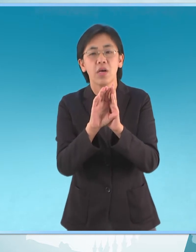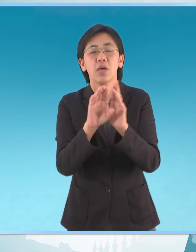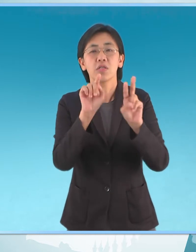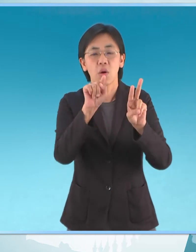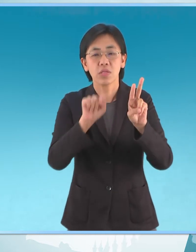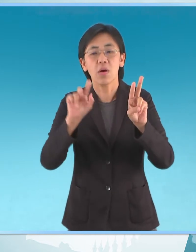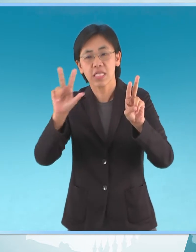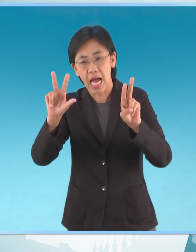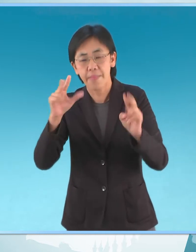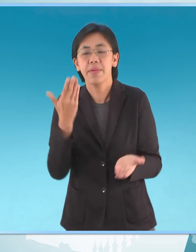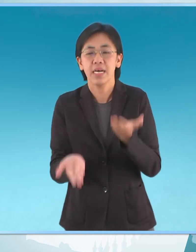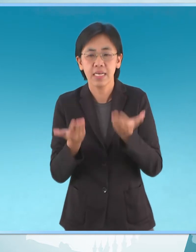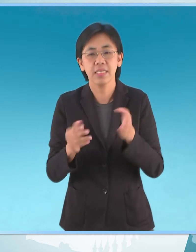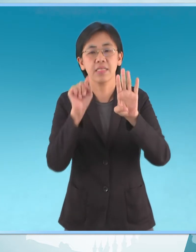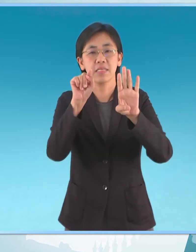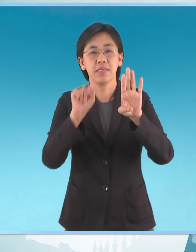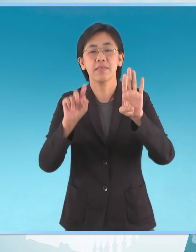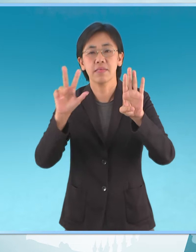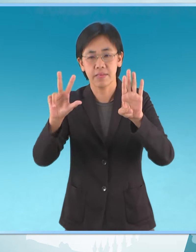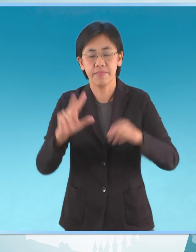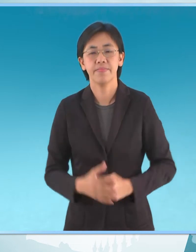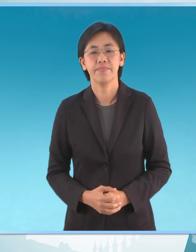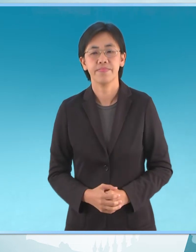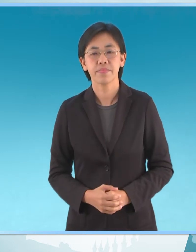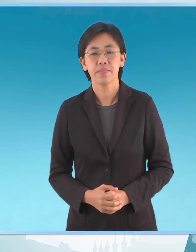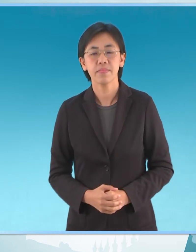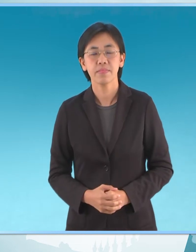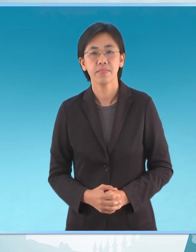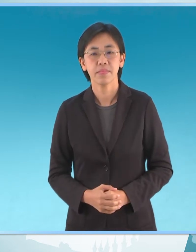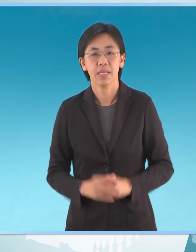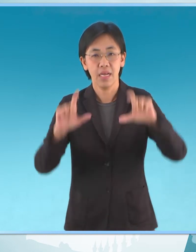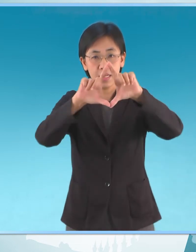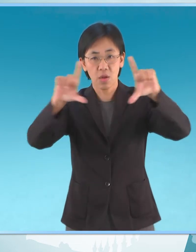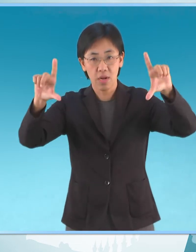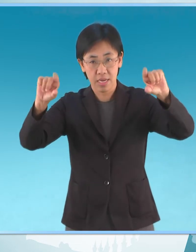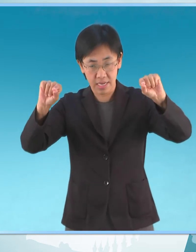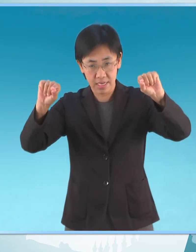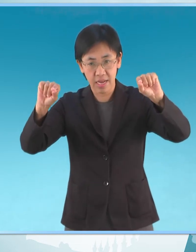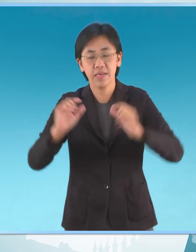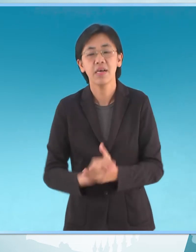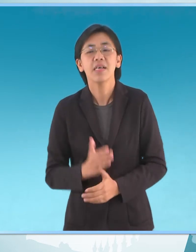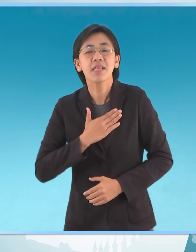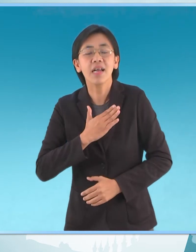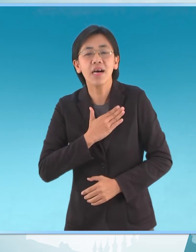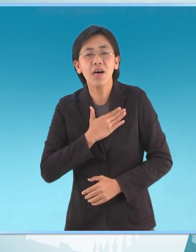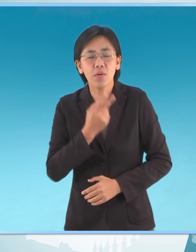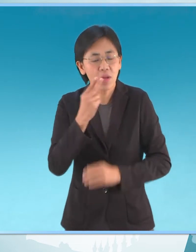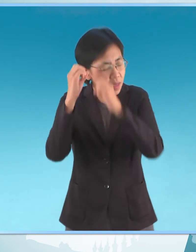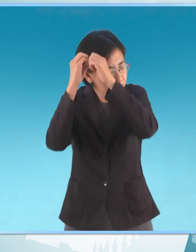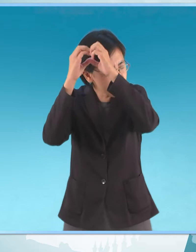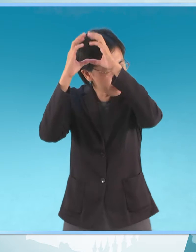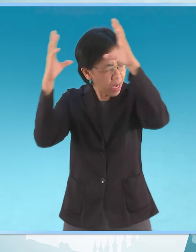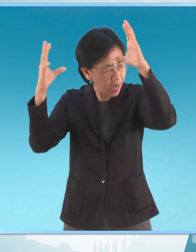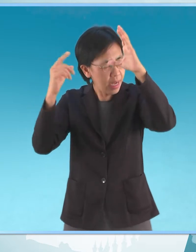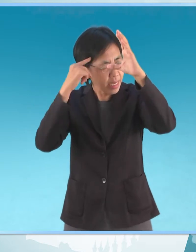หรือไม่ก็4:3นะครับในรูปสี่เหลี่ยมผืนผ้านี่นะครับถ้าเรามีมโนภาพแล้วเรา